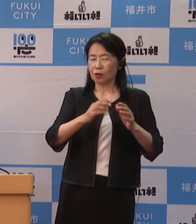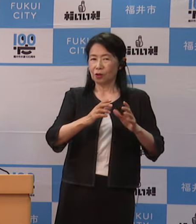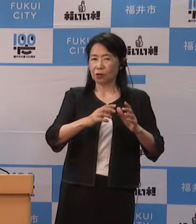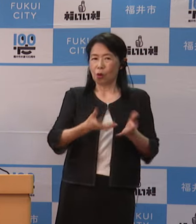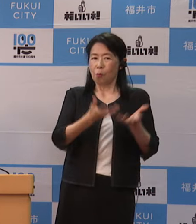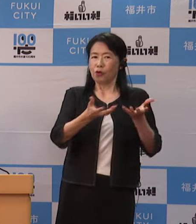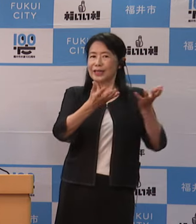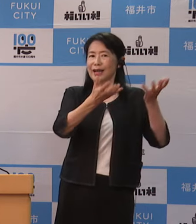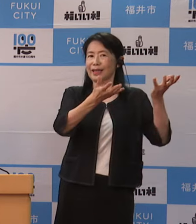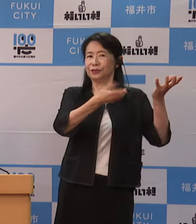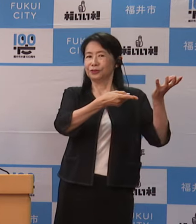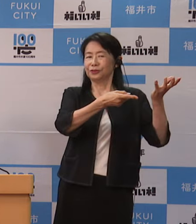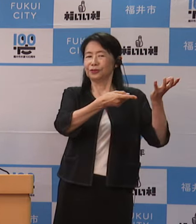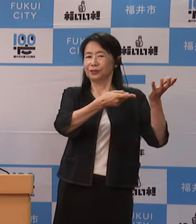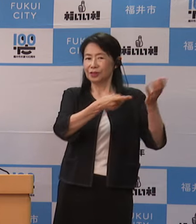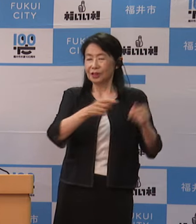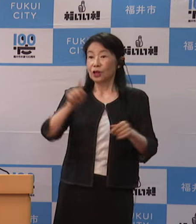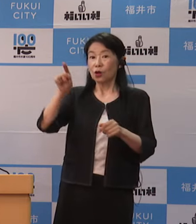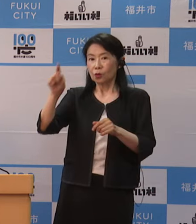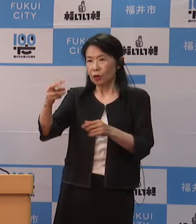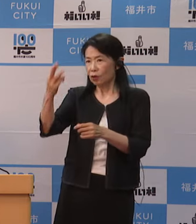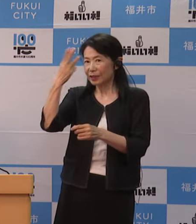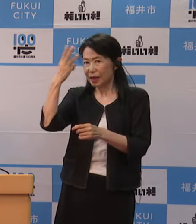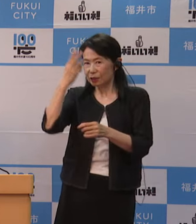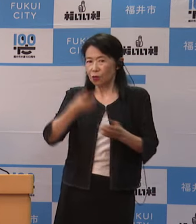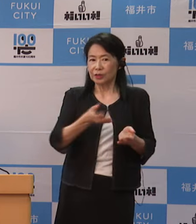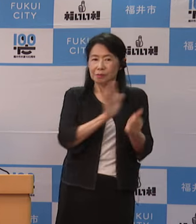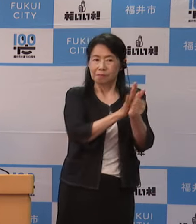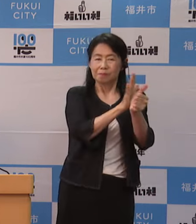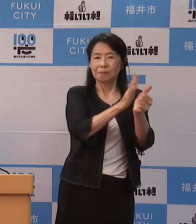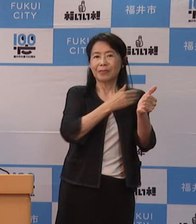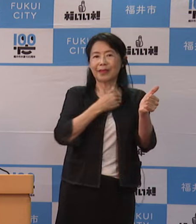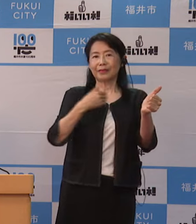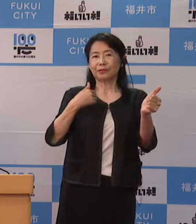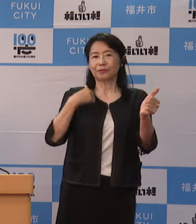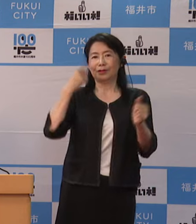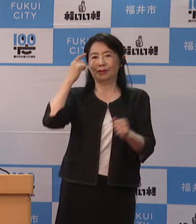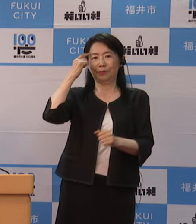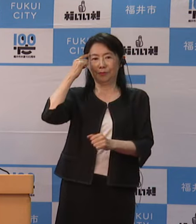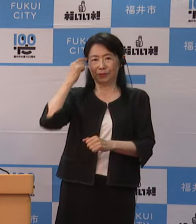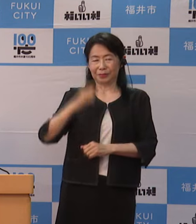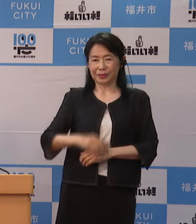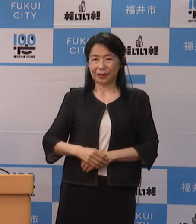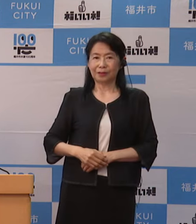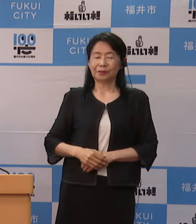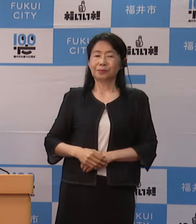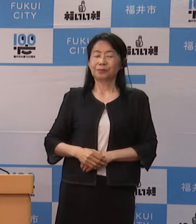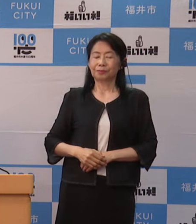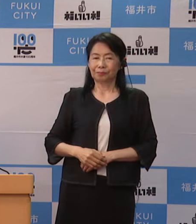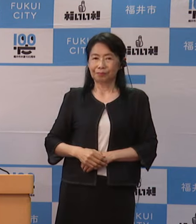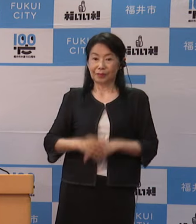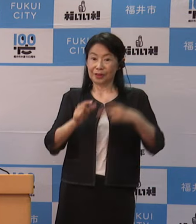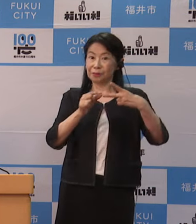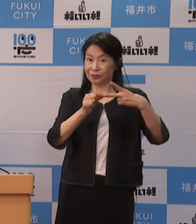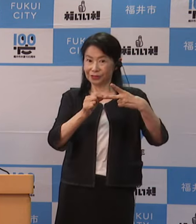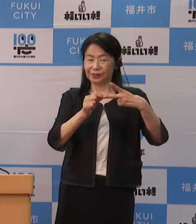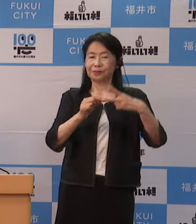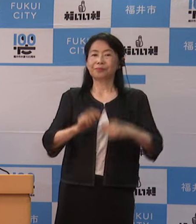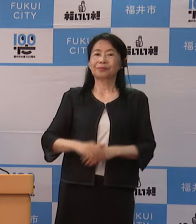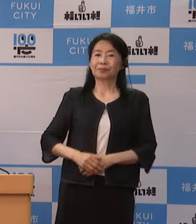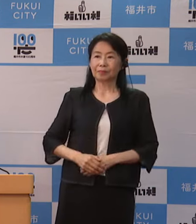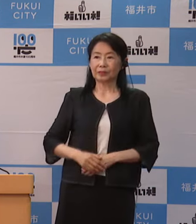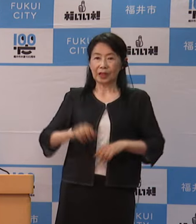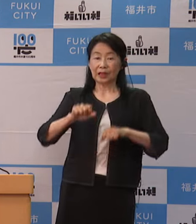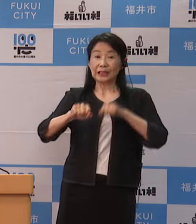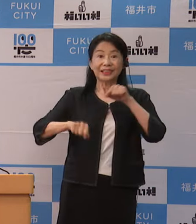んなことをなんか学べることがあるんじゃないかなっていうふうにも感じましたし、それからもう一つ、自